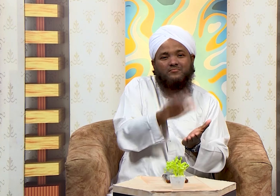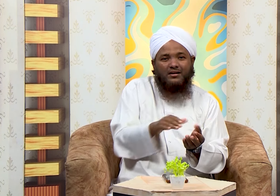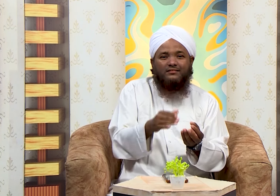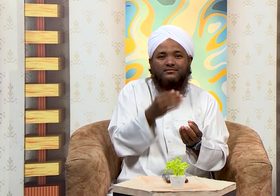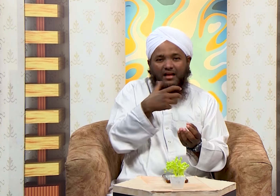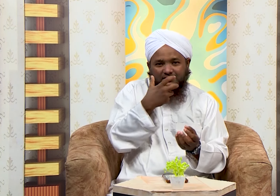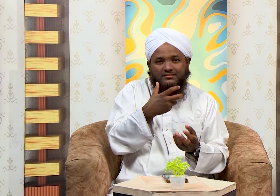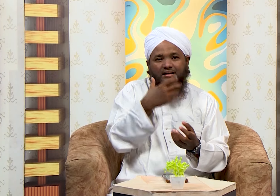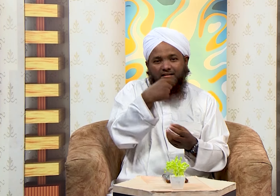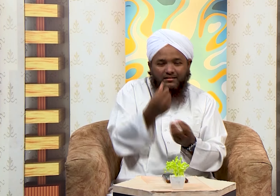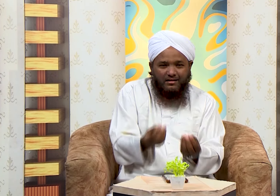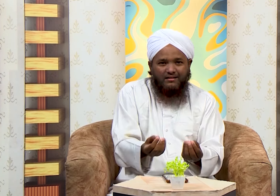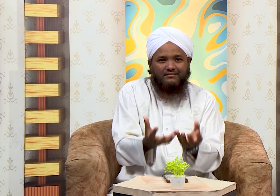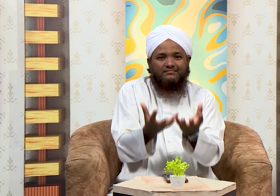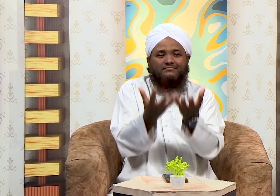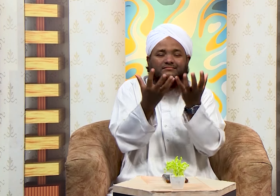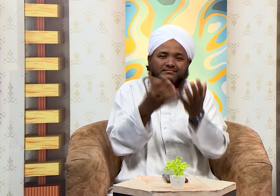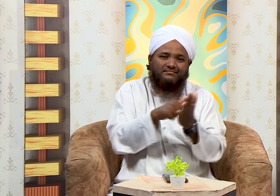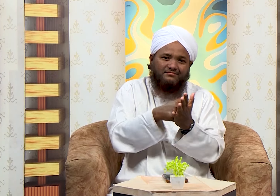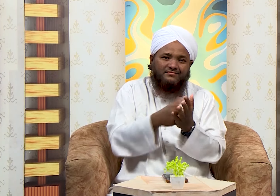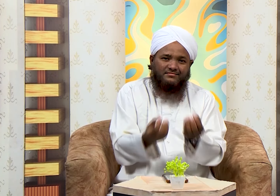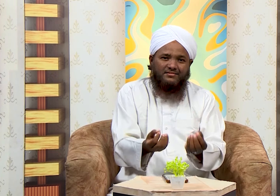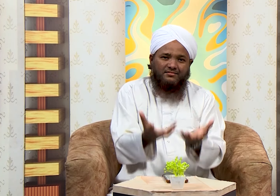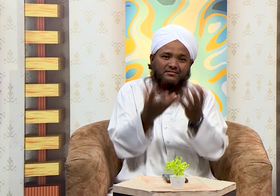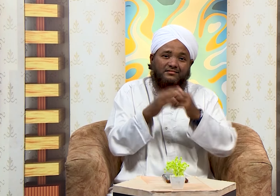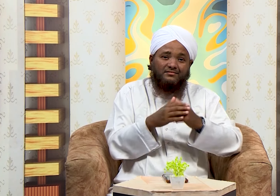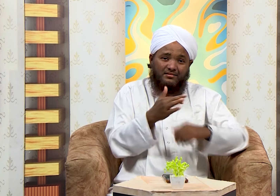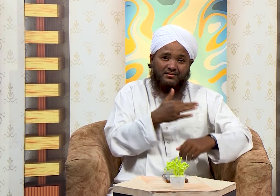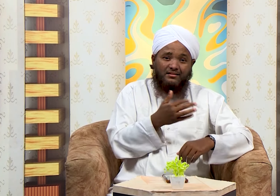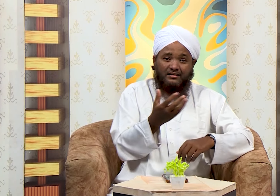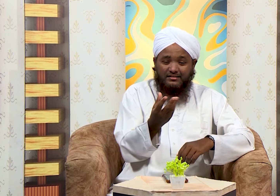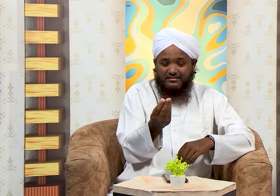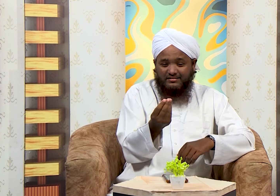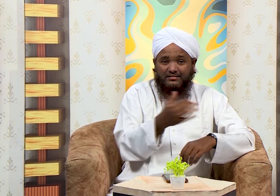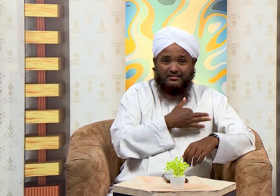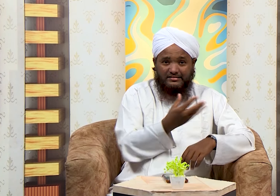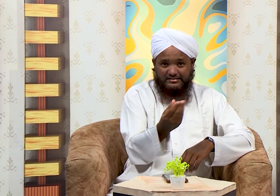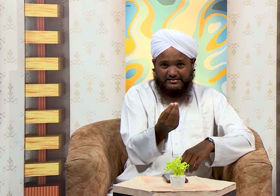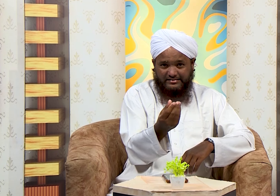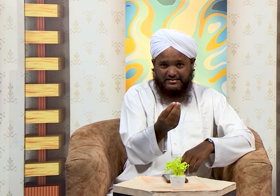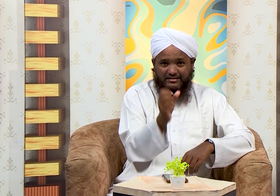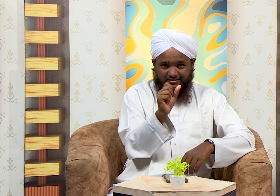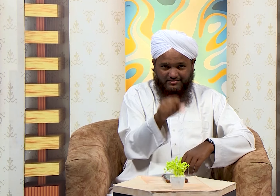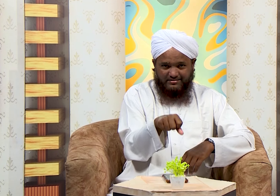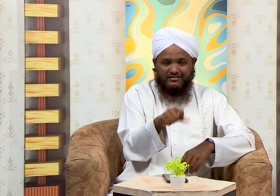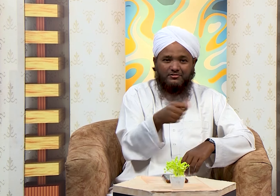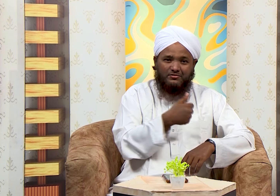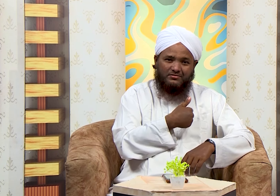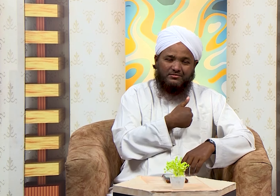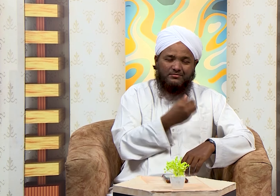نکلتی ہے پھر اس میں سے گندم وغیرہ اگتی ہے تو جب نرمی ہوتی ہے تو وہاں سے جو ہے پھر گویا کہہ لیجئے خوشبودار